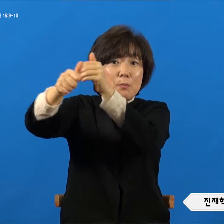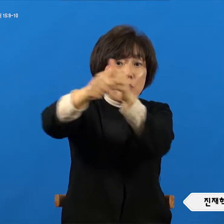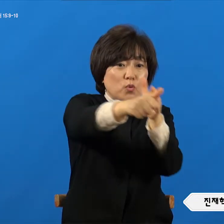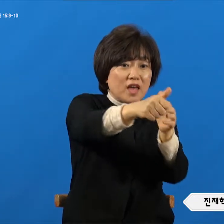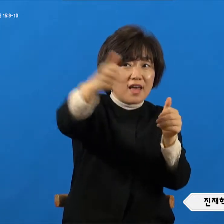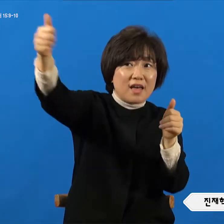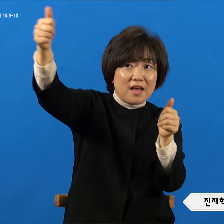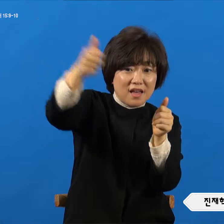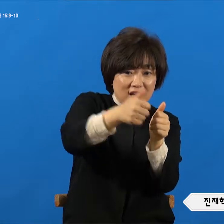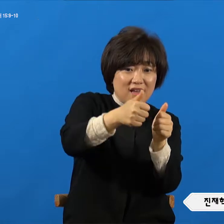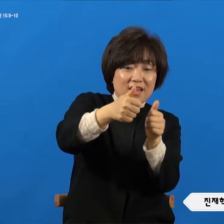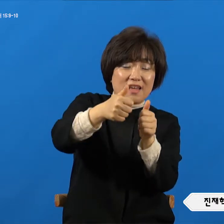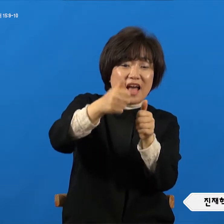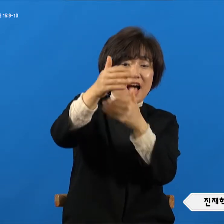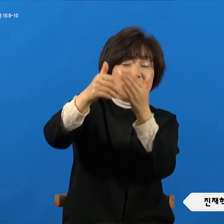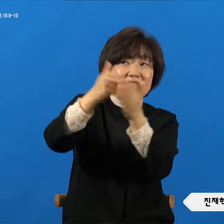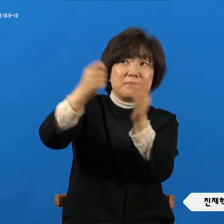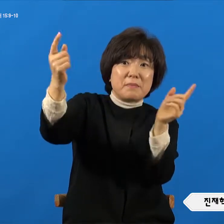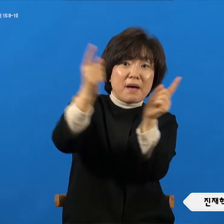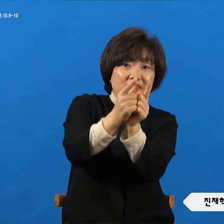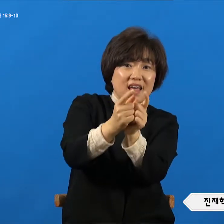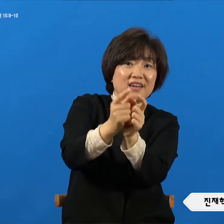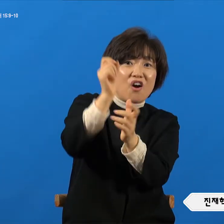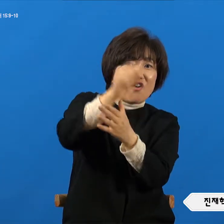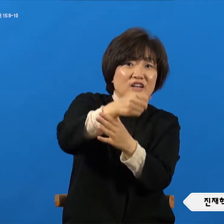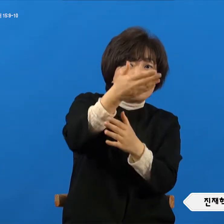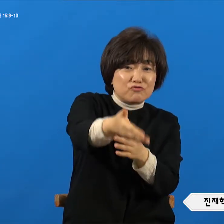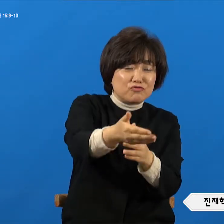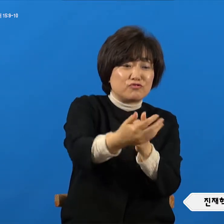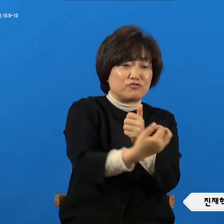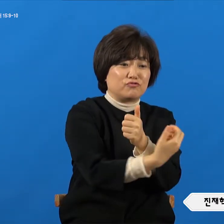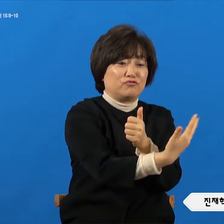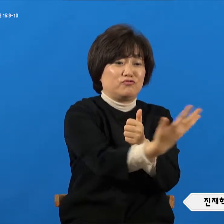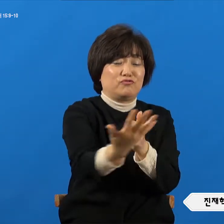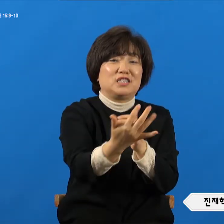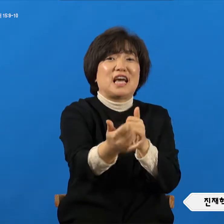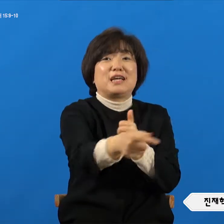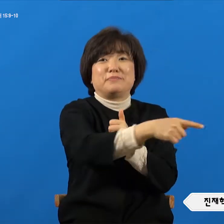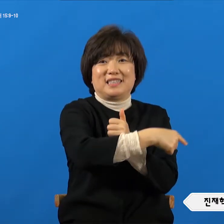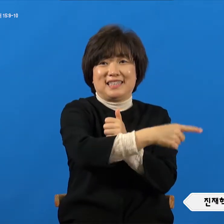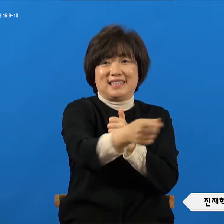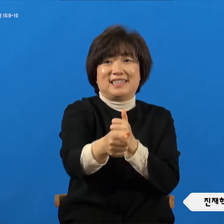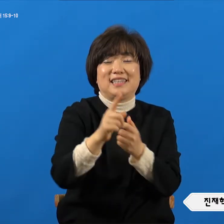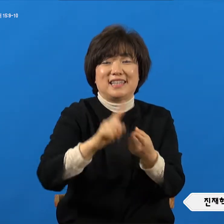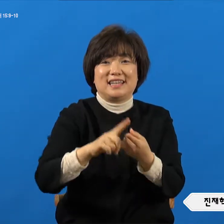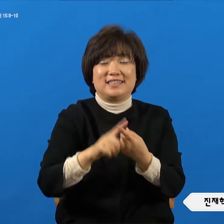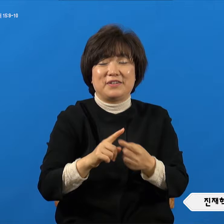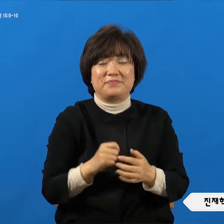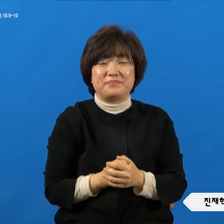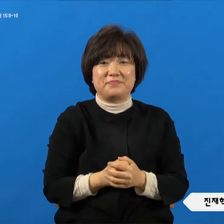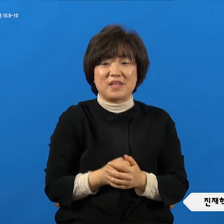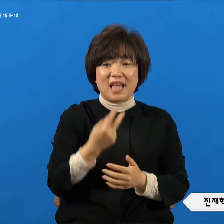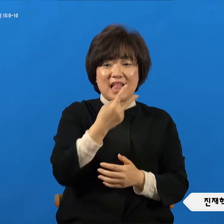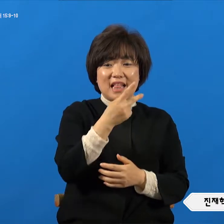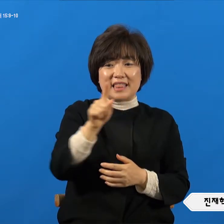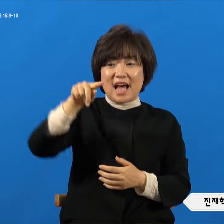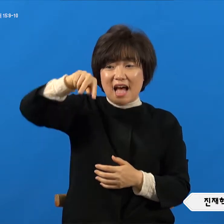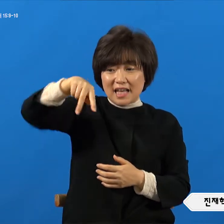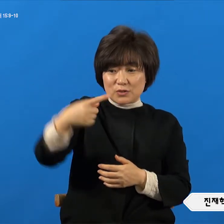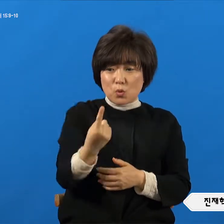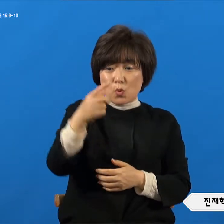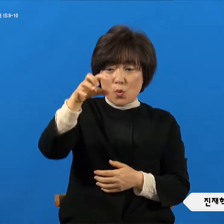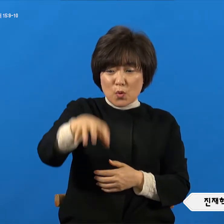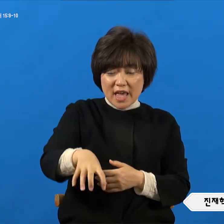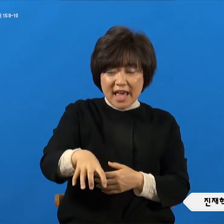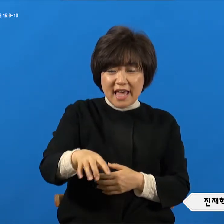세움의 축복을 오늘 말씀을 통해 함께 나눠봅니다. 다소의 이름 없는